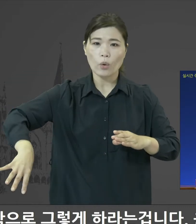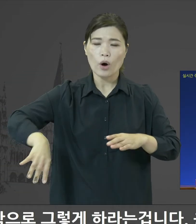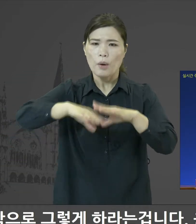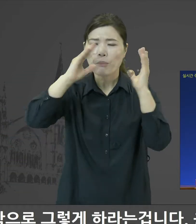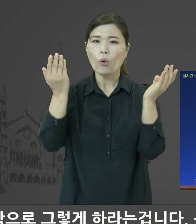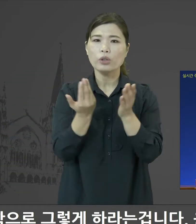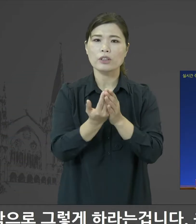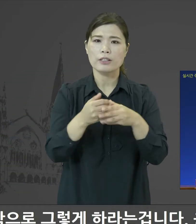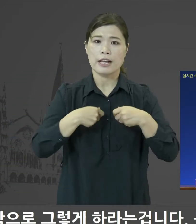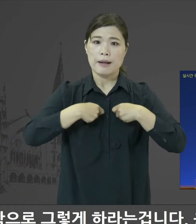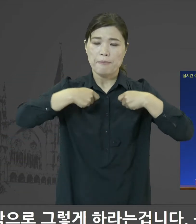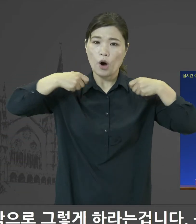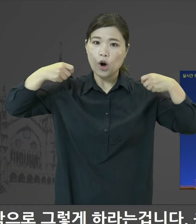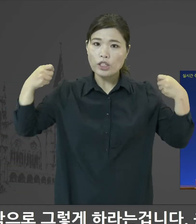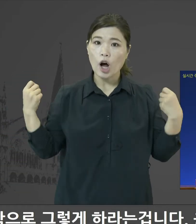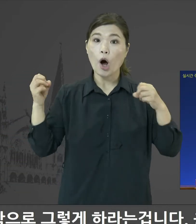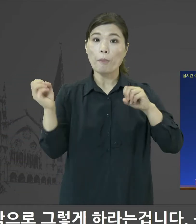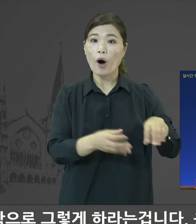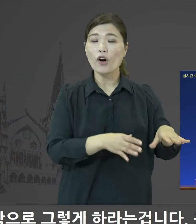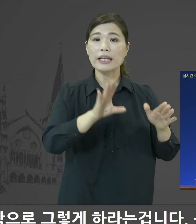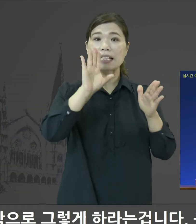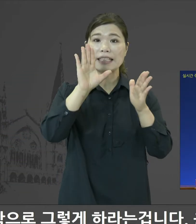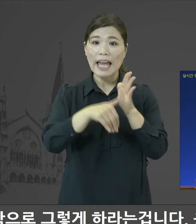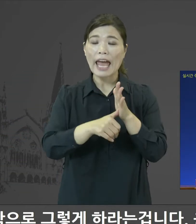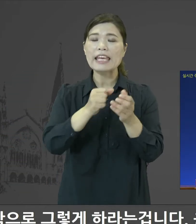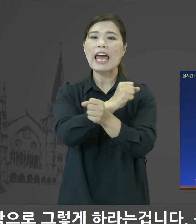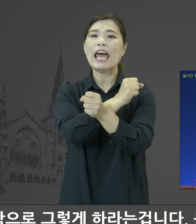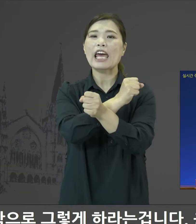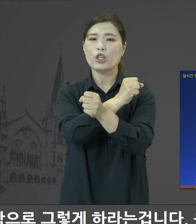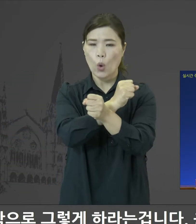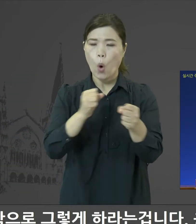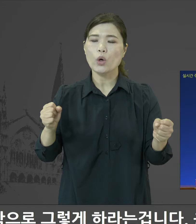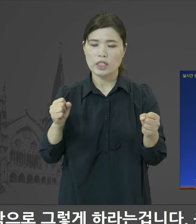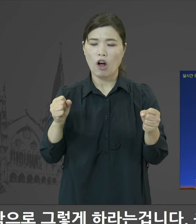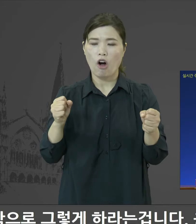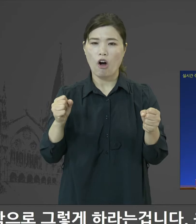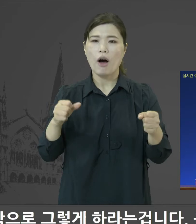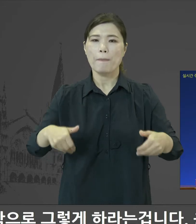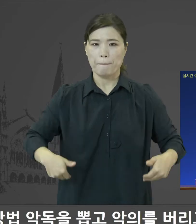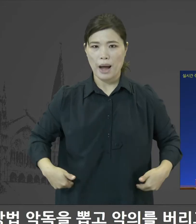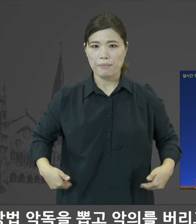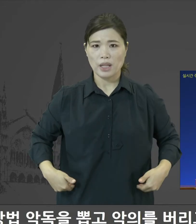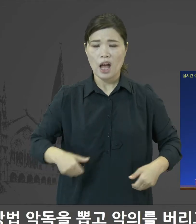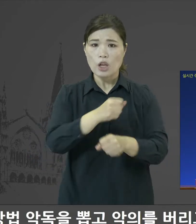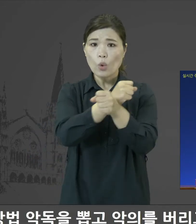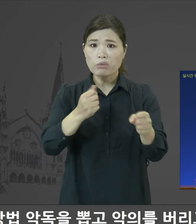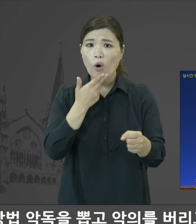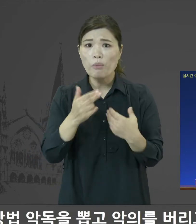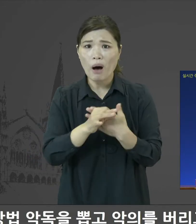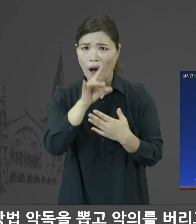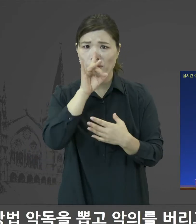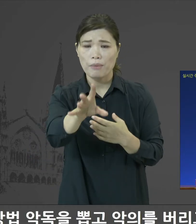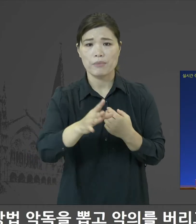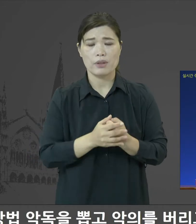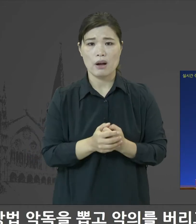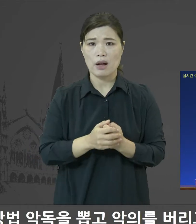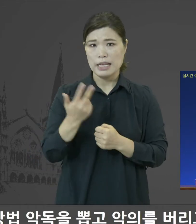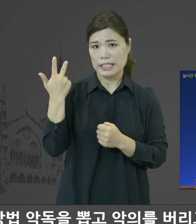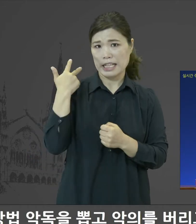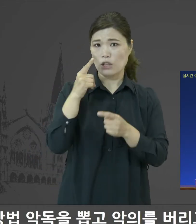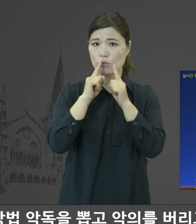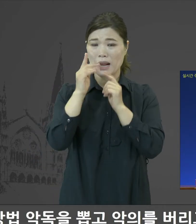벗어버리는 방법 가운데 용서가 있다고 설명하는 겁니다. 용서 없이 그것이 해결되지 않는다고 얘기합니다. 지난주